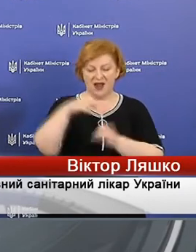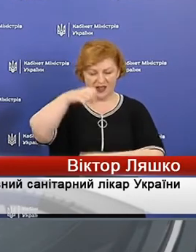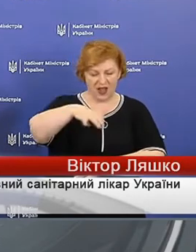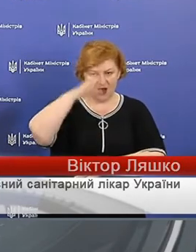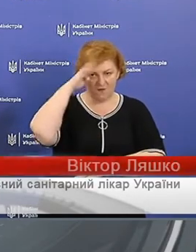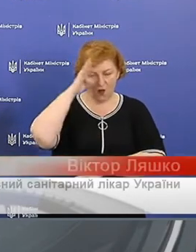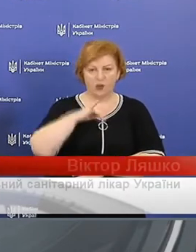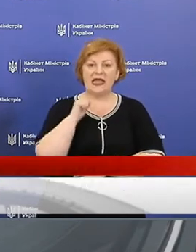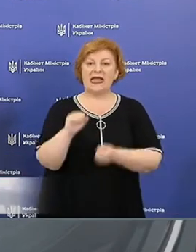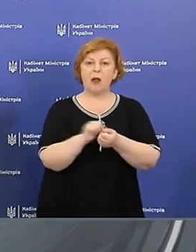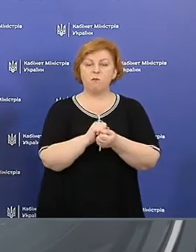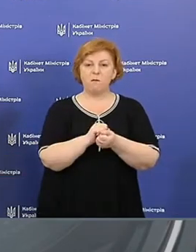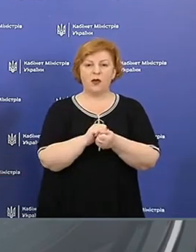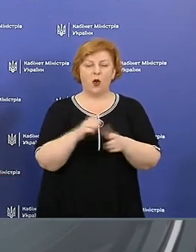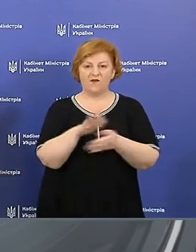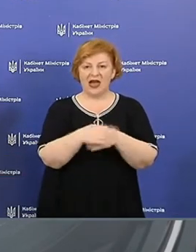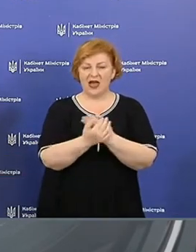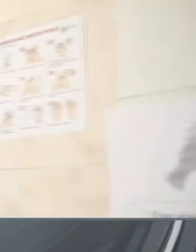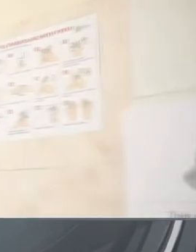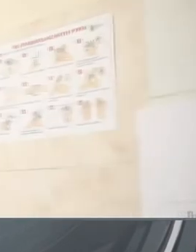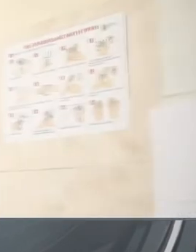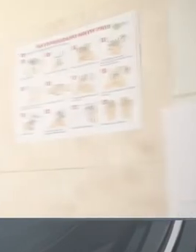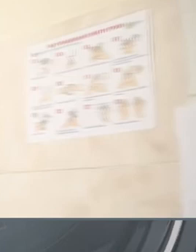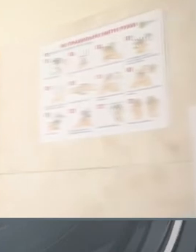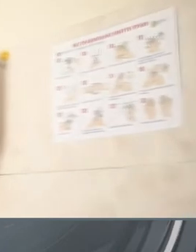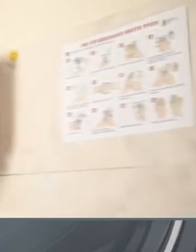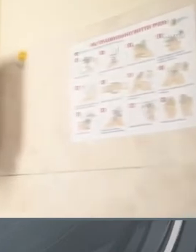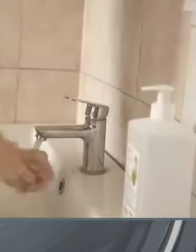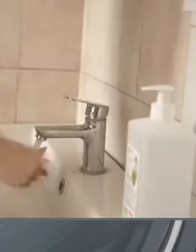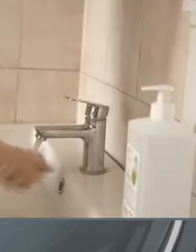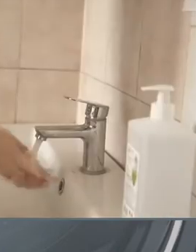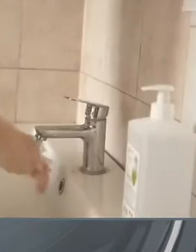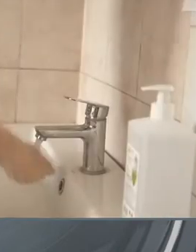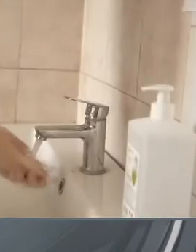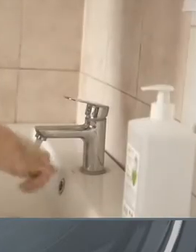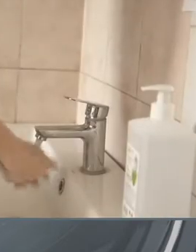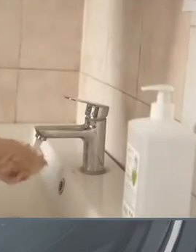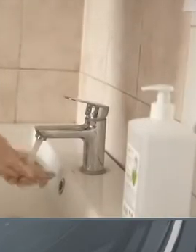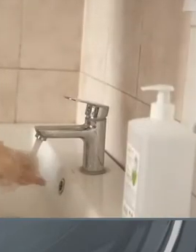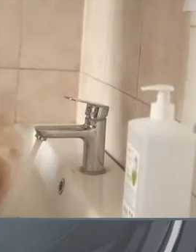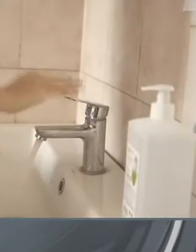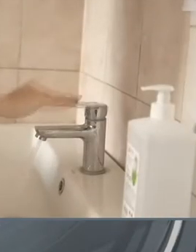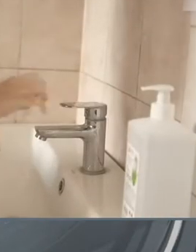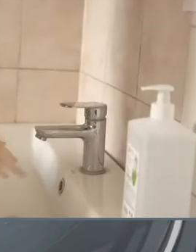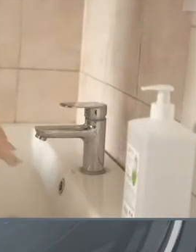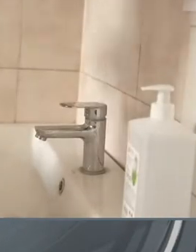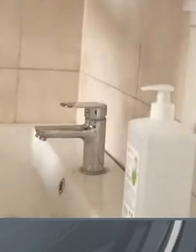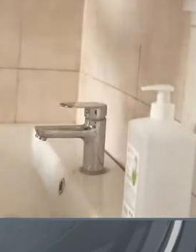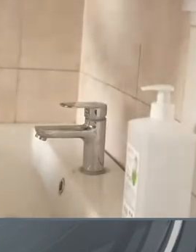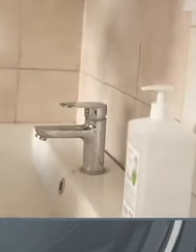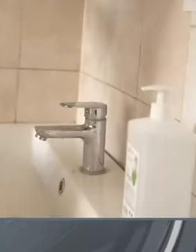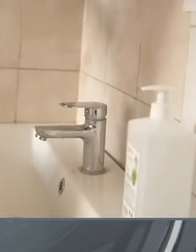вода і паперові рушники. Все зроблено для того, щоб забезпечити безпечне проведення зовнішнього незалежного оцінювання.